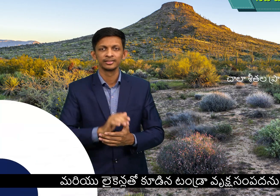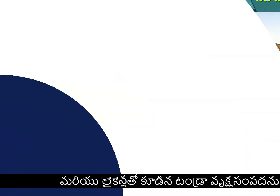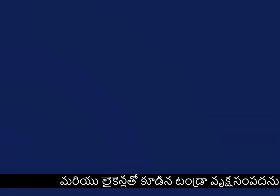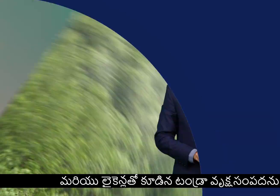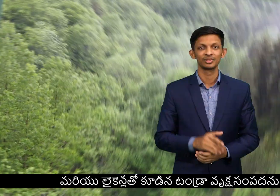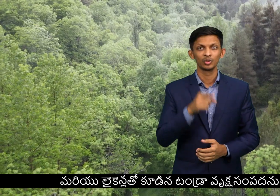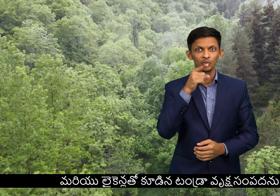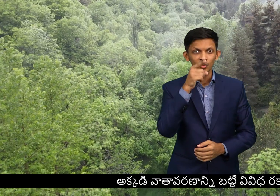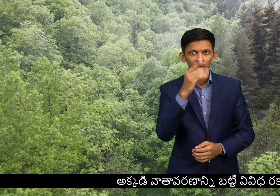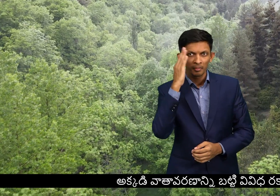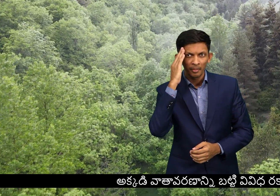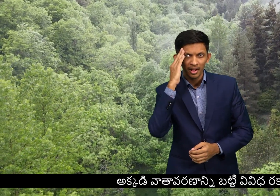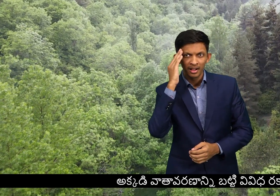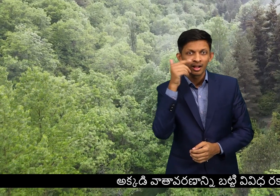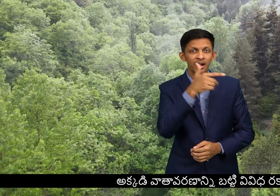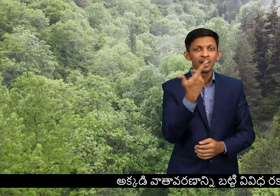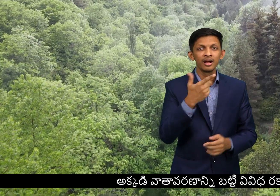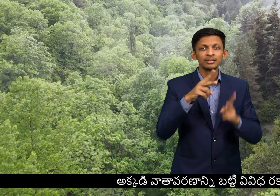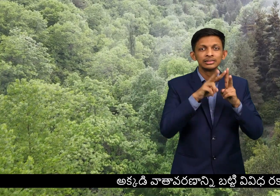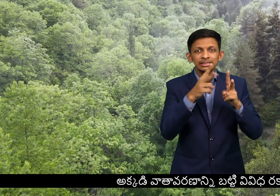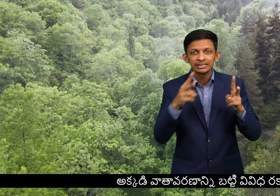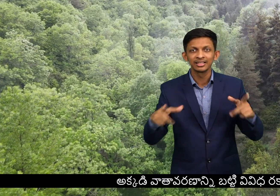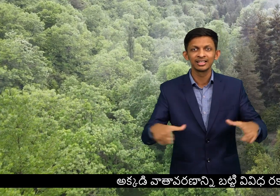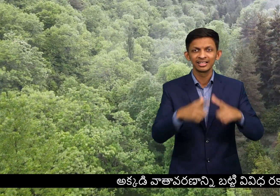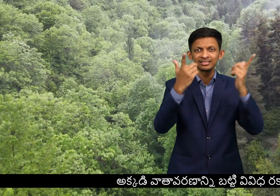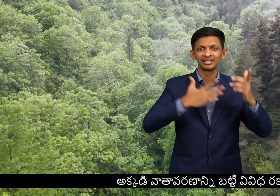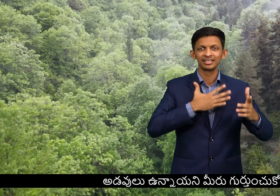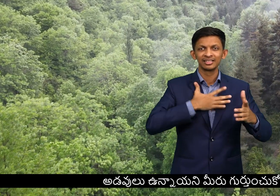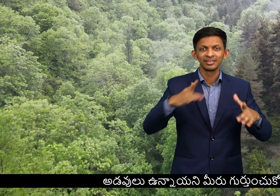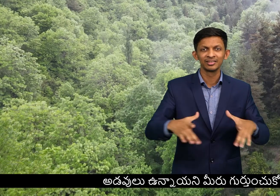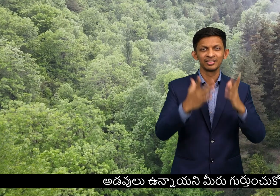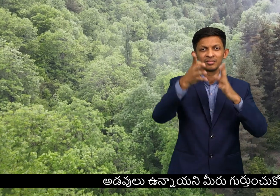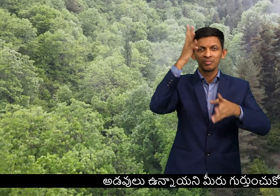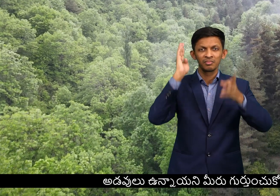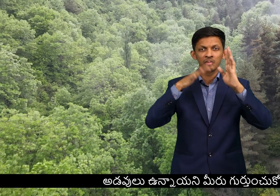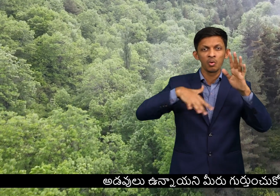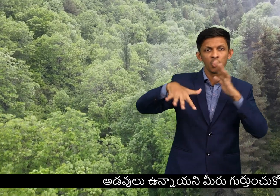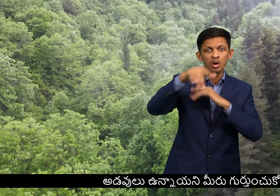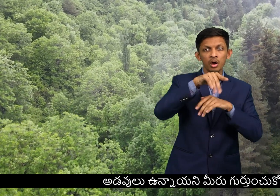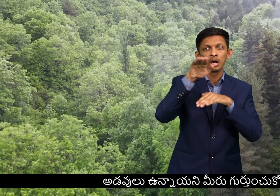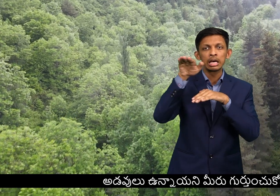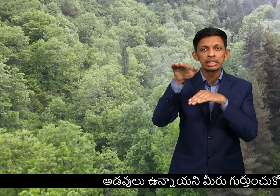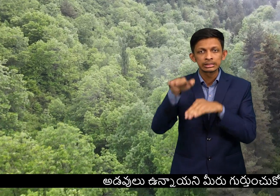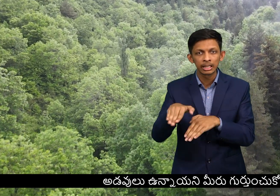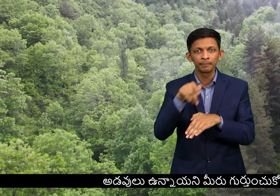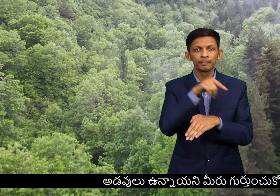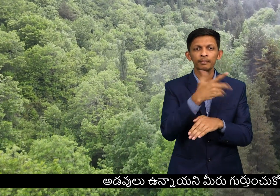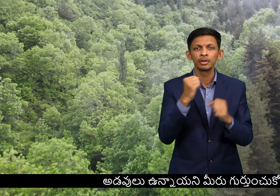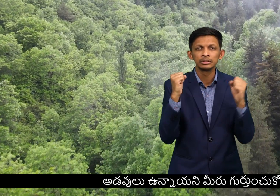సంపదలను కలిగి ఉన్నాము. అక్కడి వాతావరణాన్ని బట్టి వివిధ రకాల అడవులు ఉన్నాయని మీరు